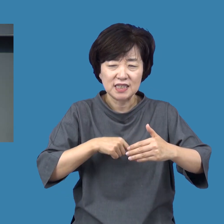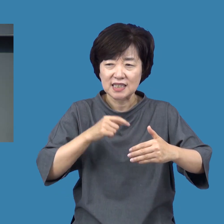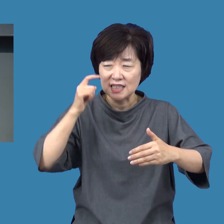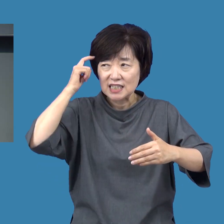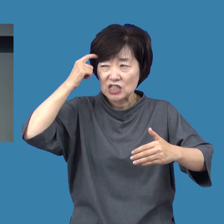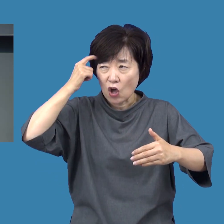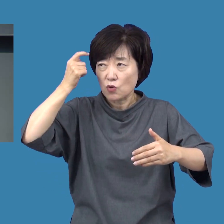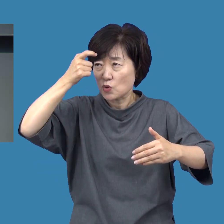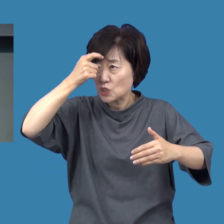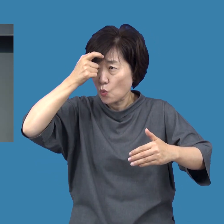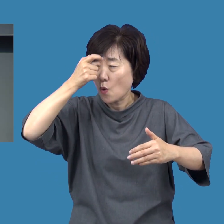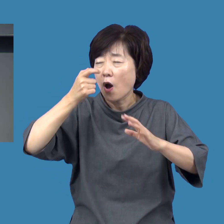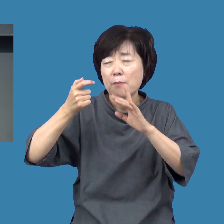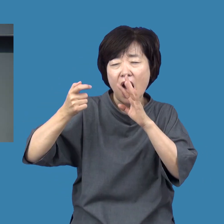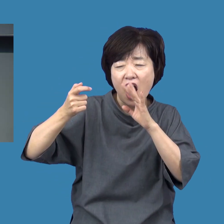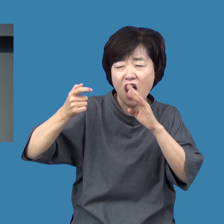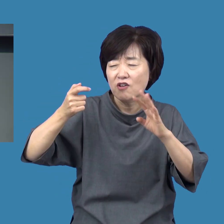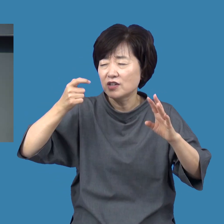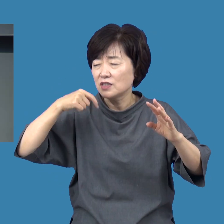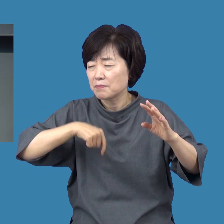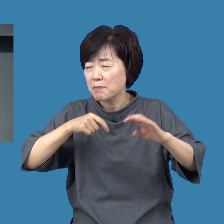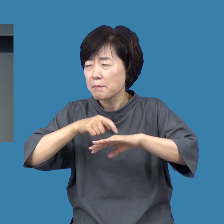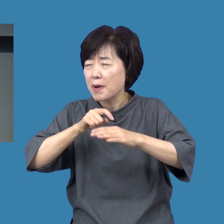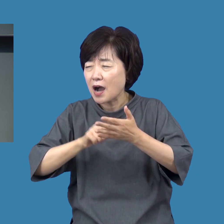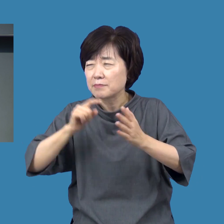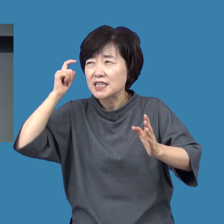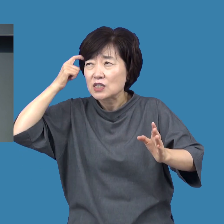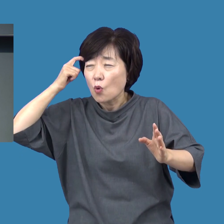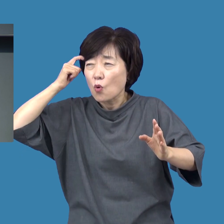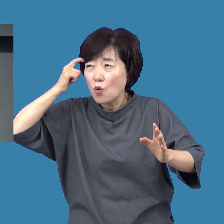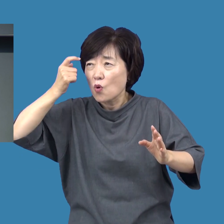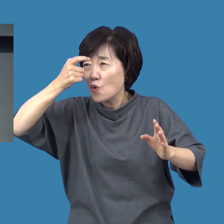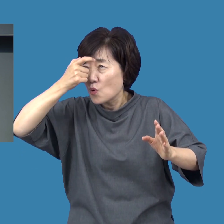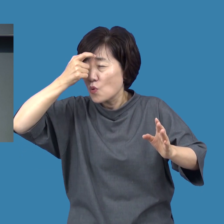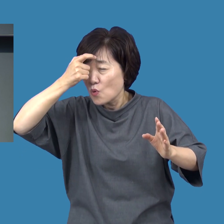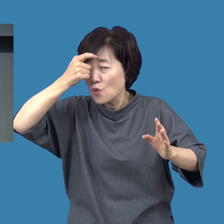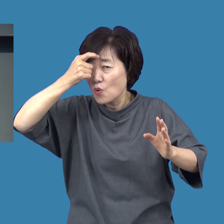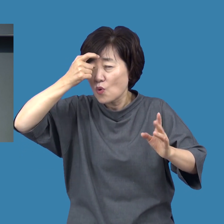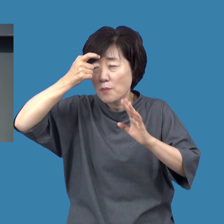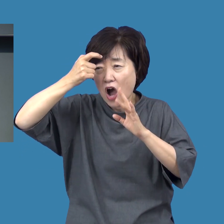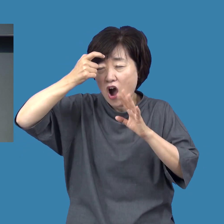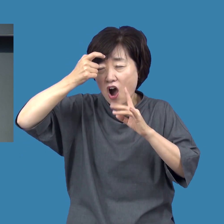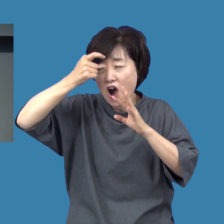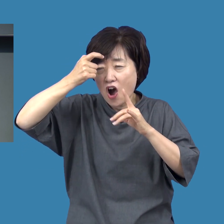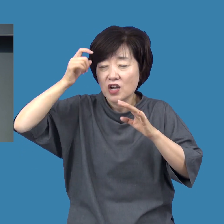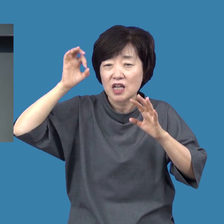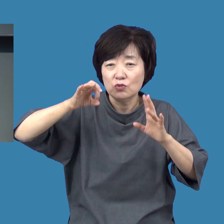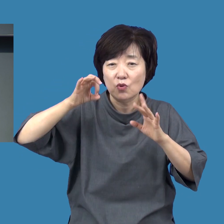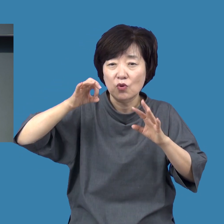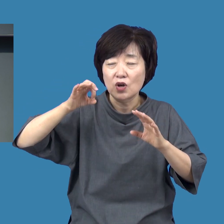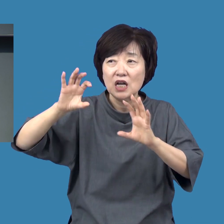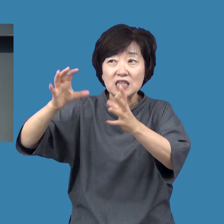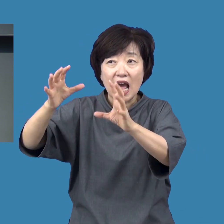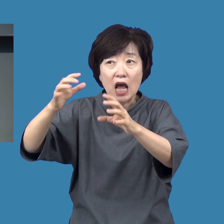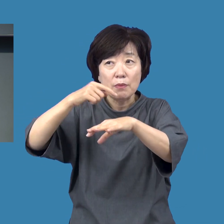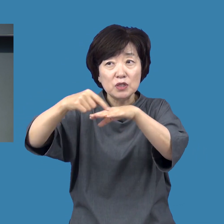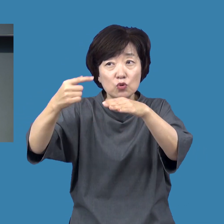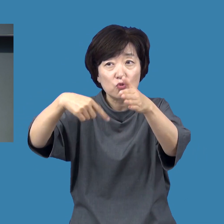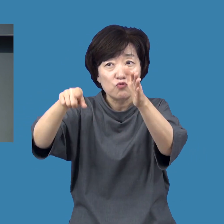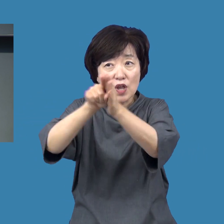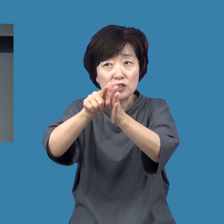기도하라는 거예요. 에? 그러니까 뭐 예를 들어서 뭐 나라와 민족을 위해서 기도합시다. 그러면